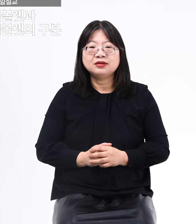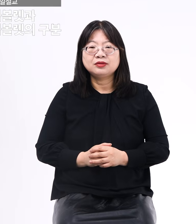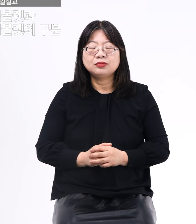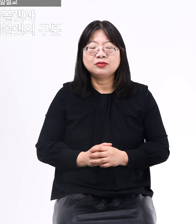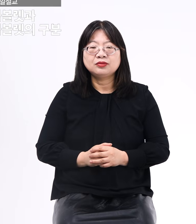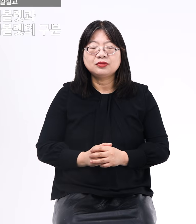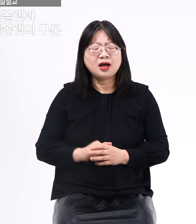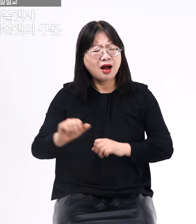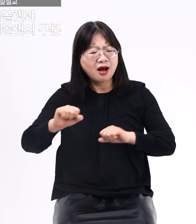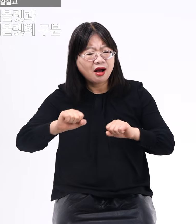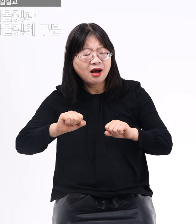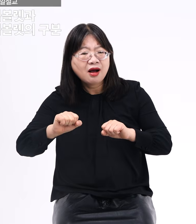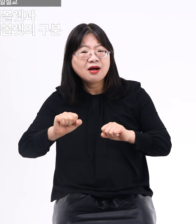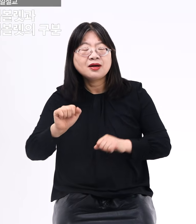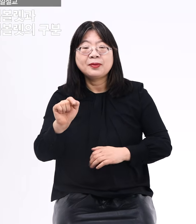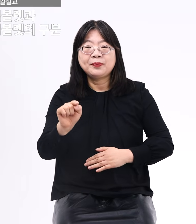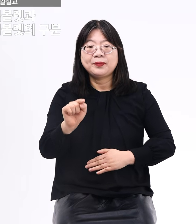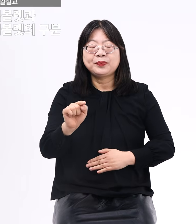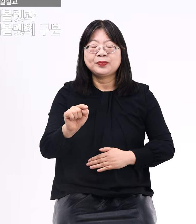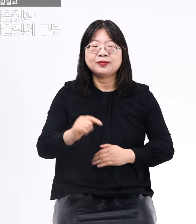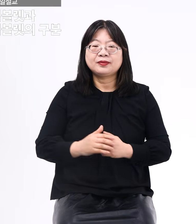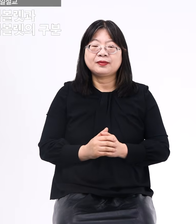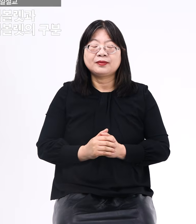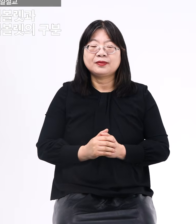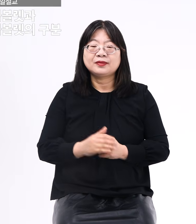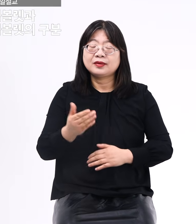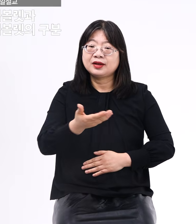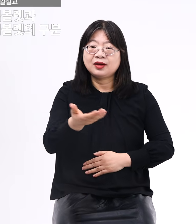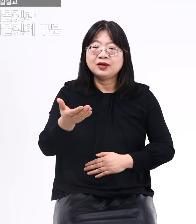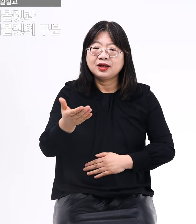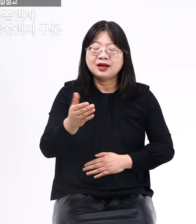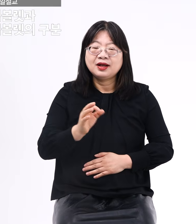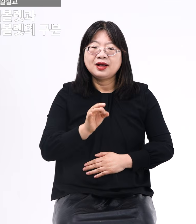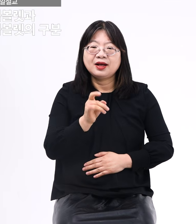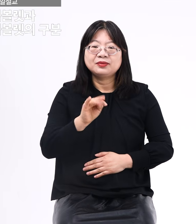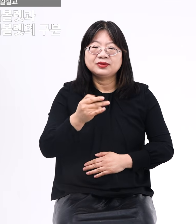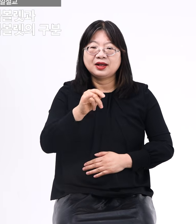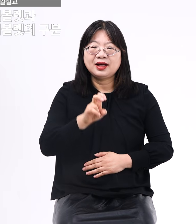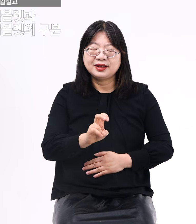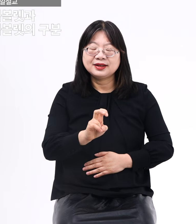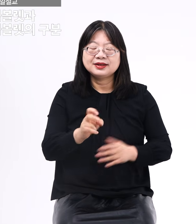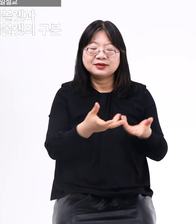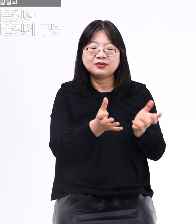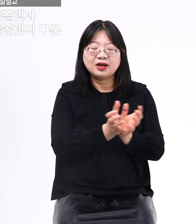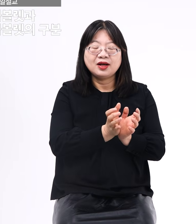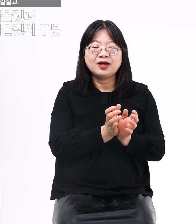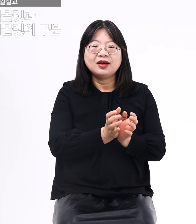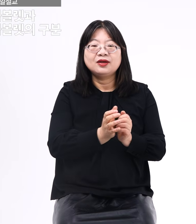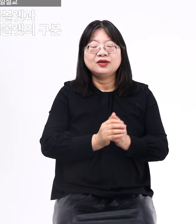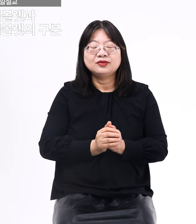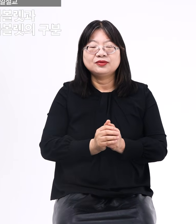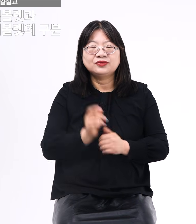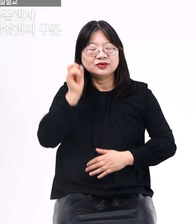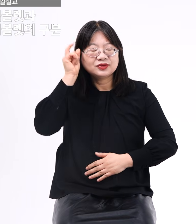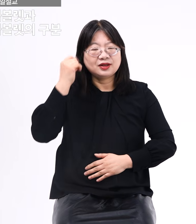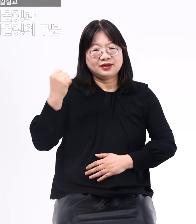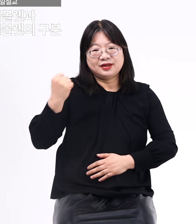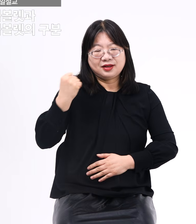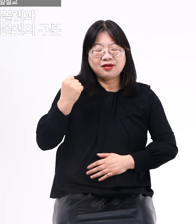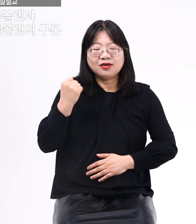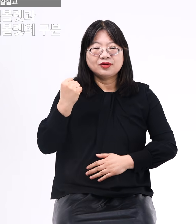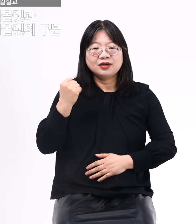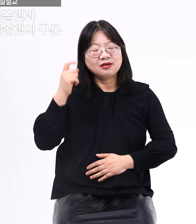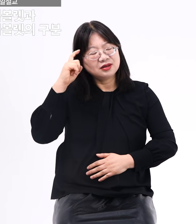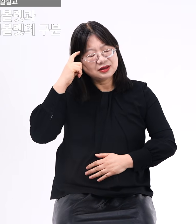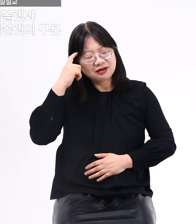한다는 것은 너희가 아직 에브라임 지파의 위대한 영향력을 제대로 인식을 못했구나.